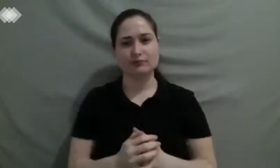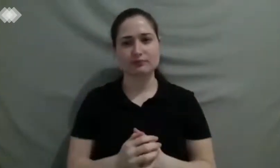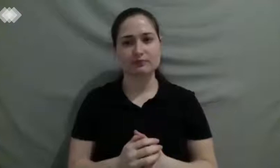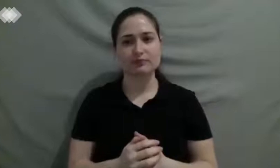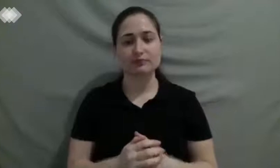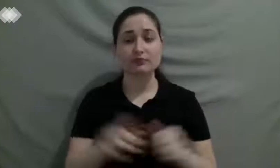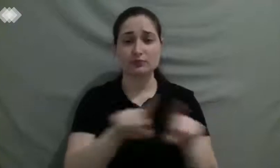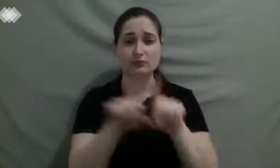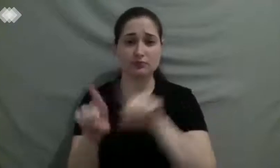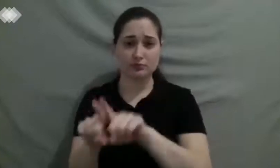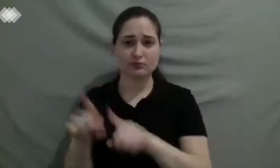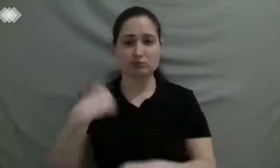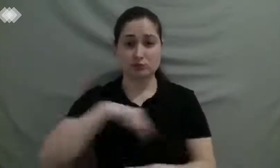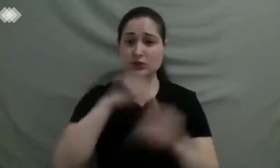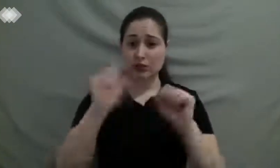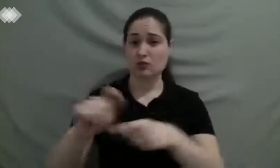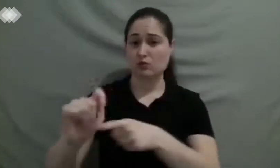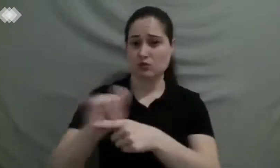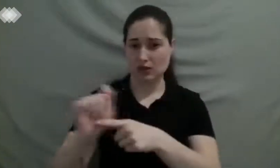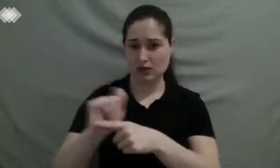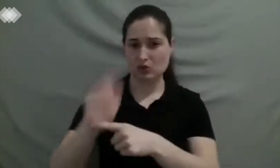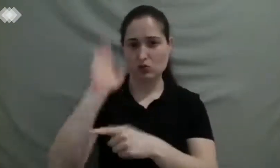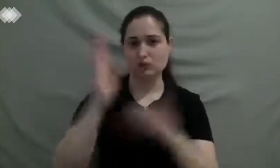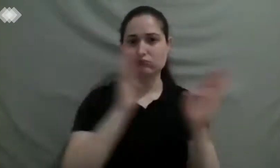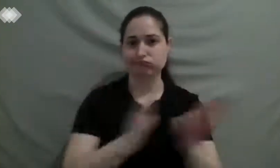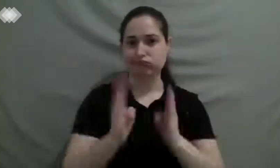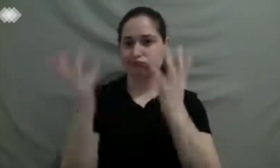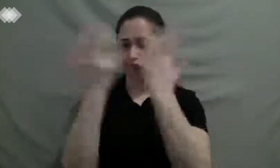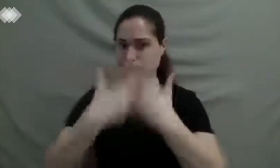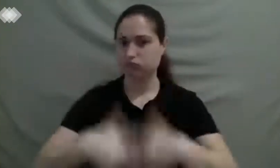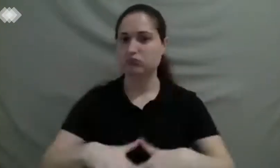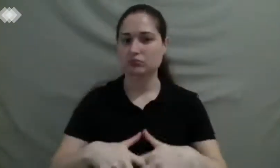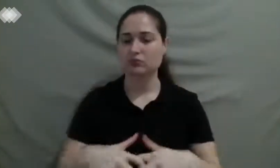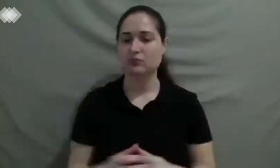también tener un entrenamiento, lo vamos a planificar dentro de